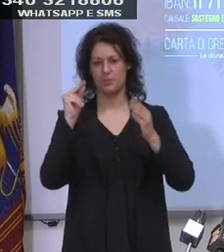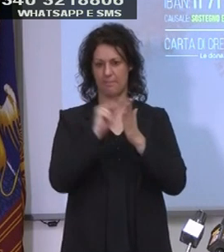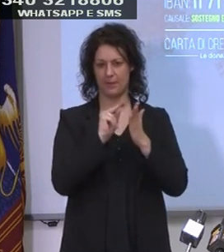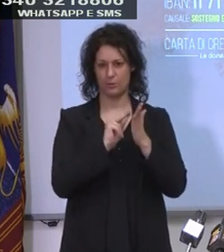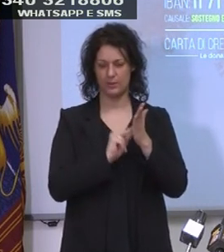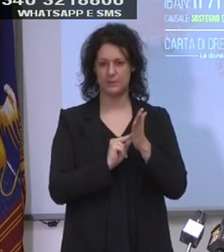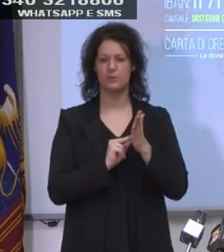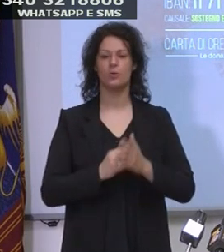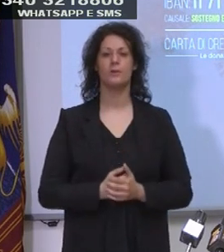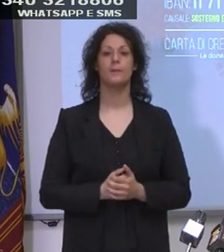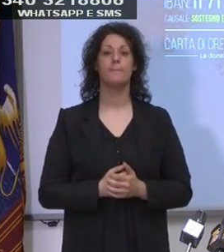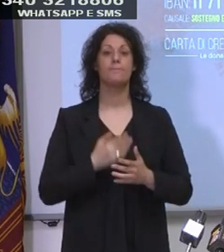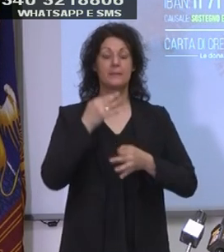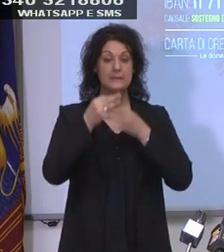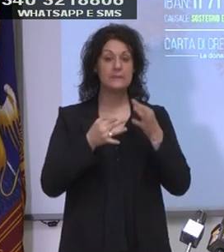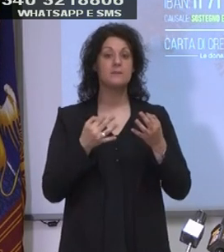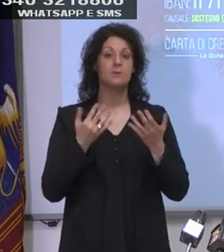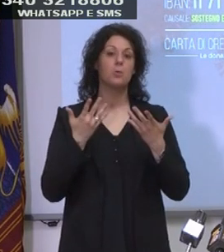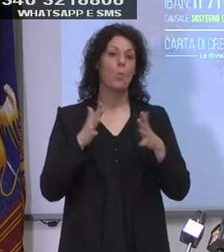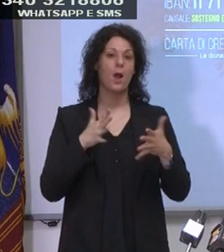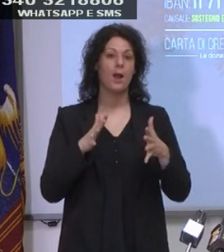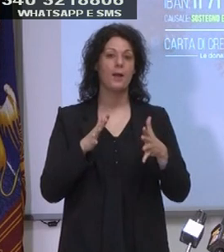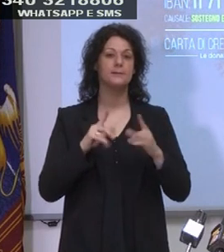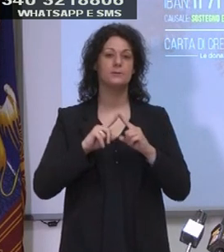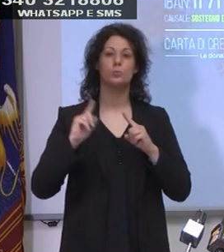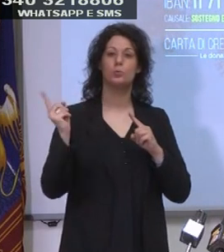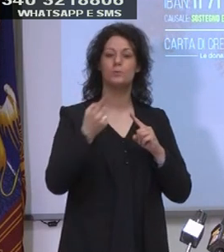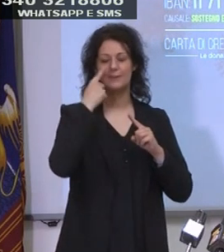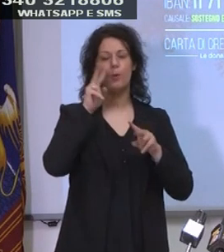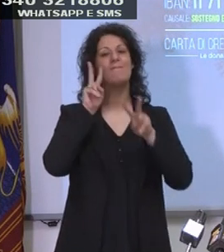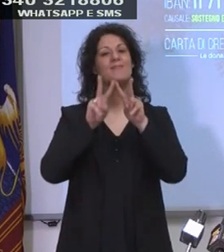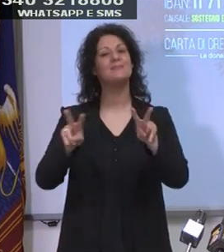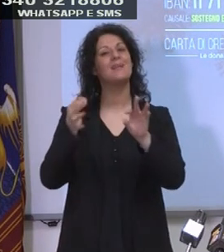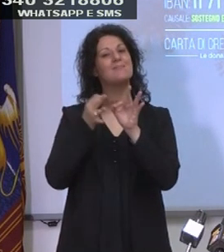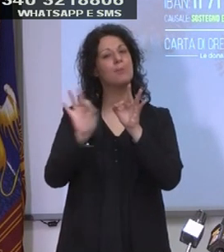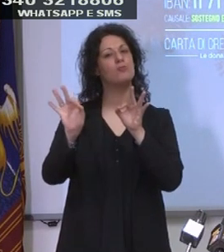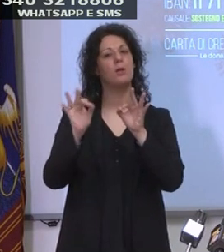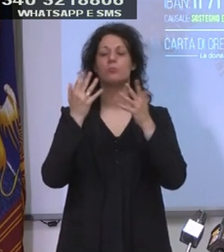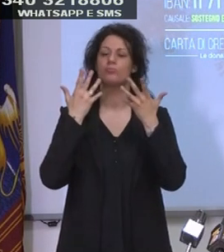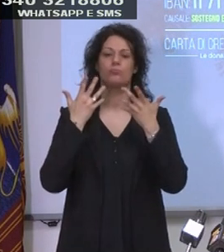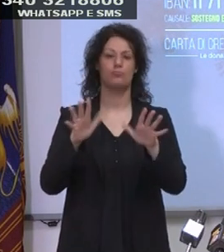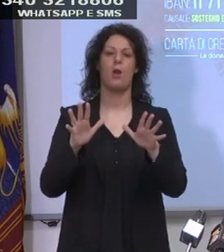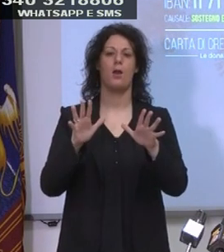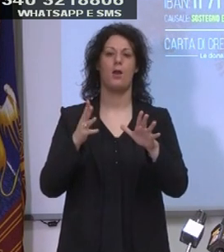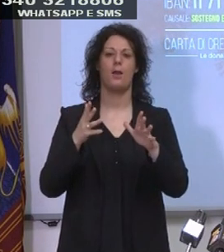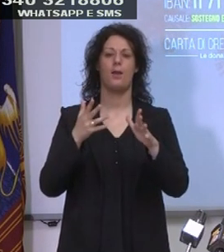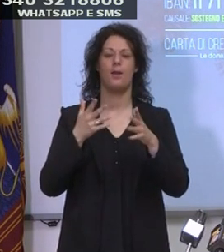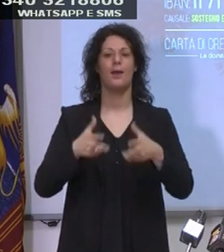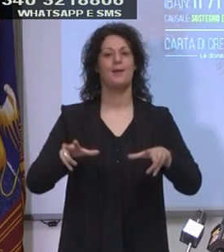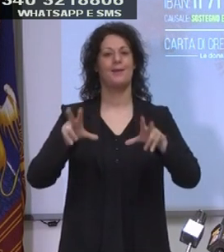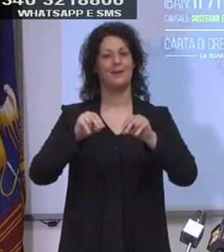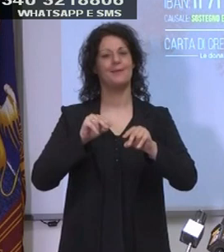avere quasi insomma riposizionato quasi tutte le visite specialistiche, quindi che erano state di